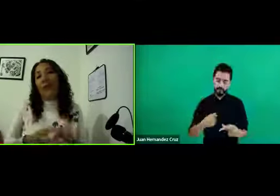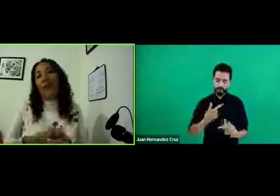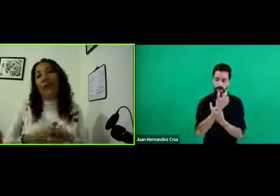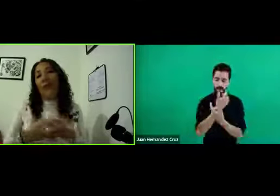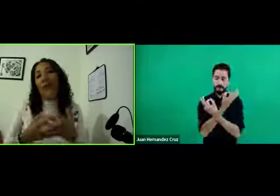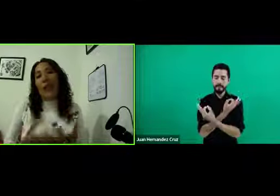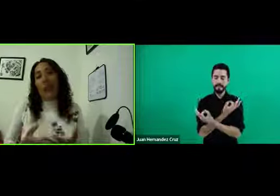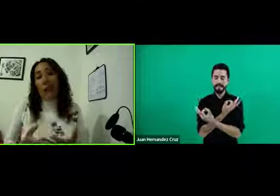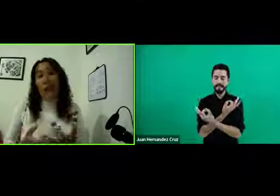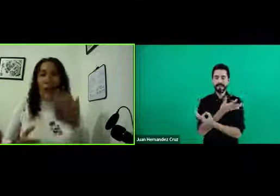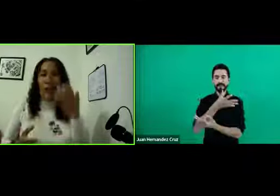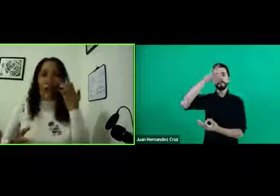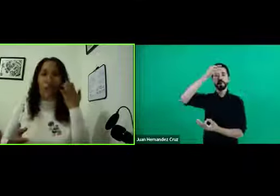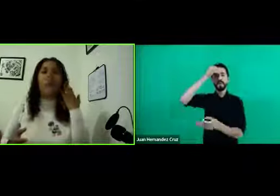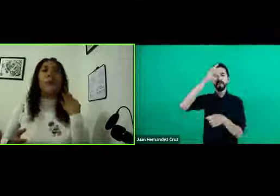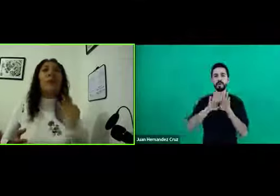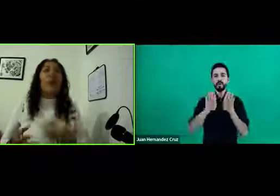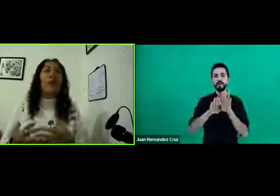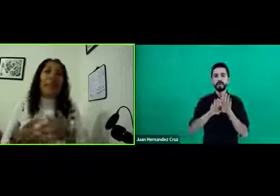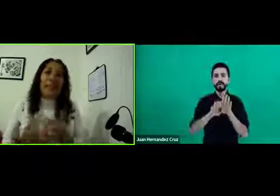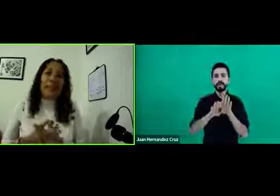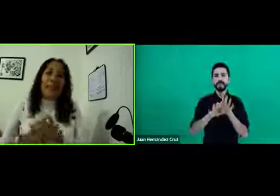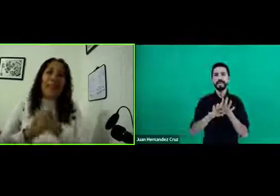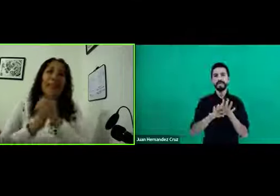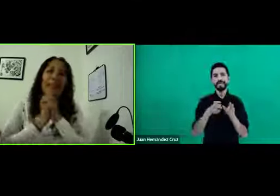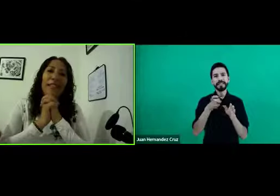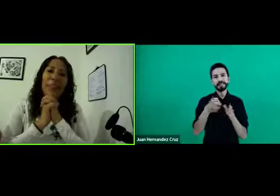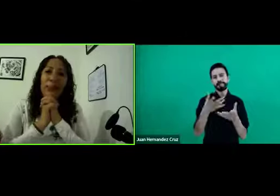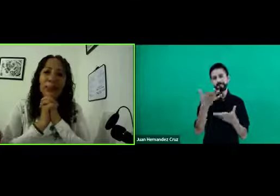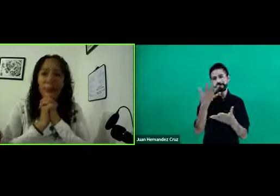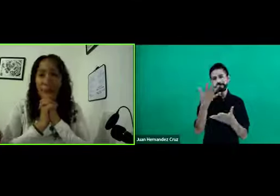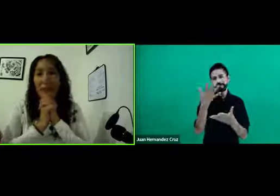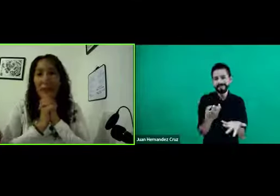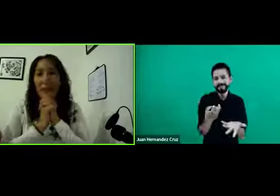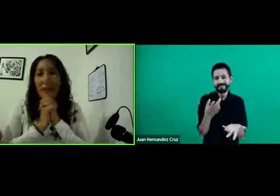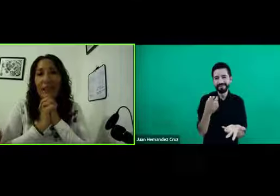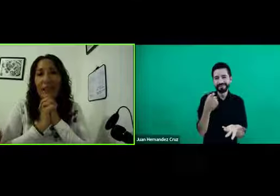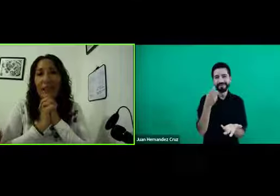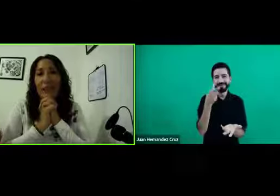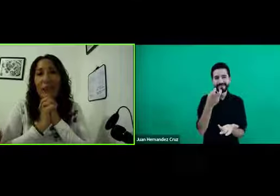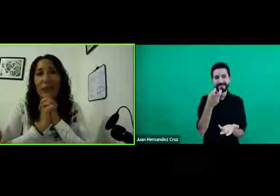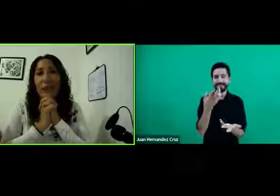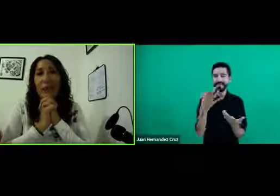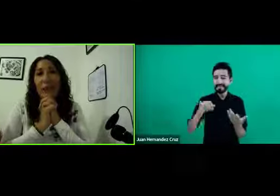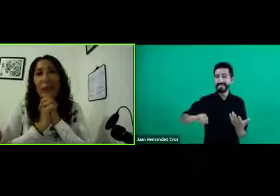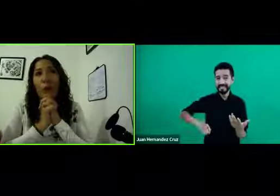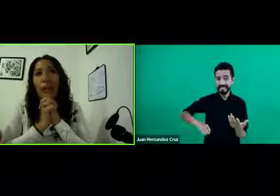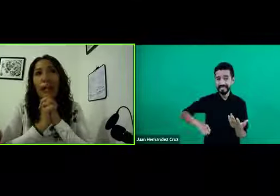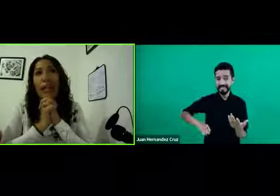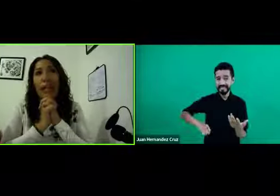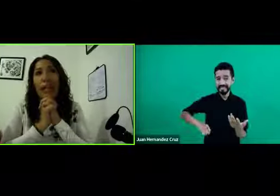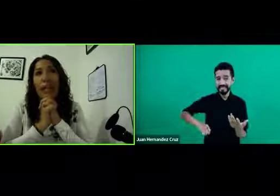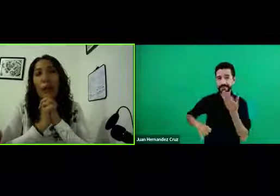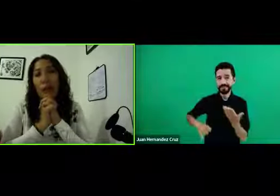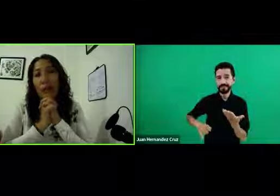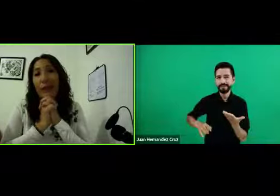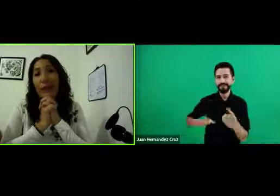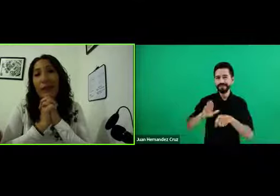una especie como de ayudadota, ¿no? Entonces, en este sentido, pues es bien interesante, Juan,